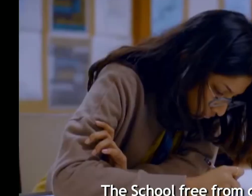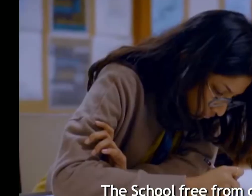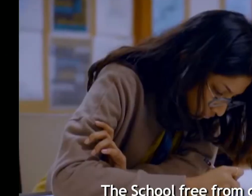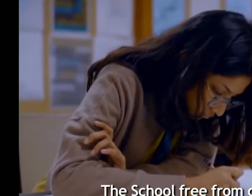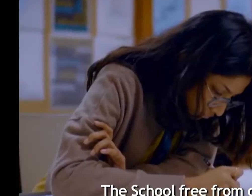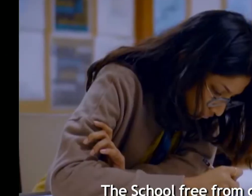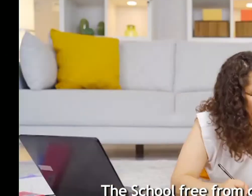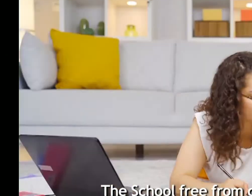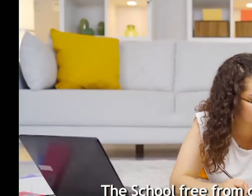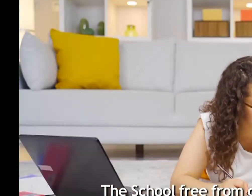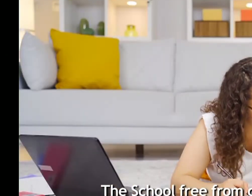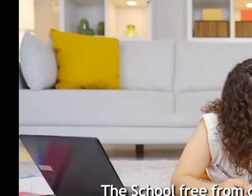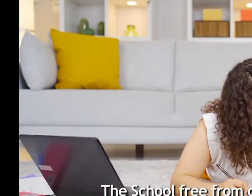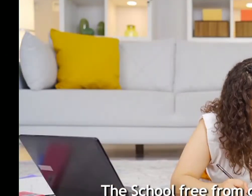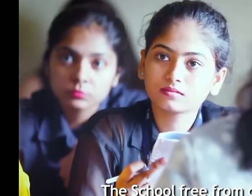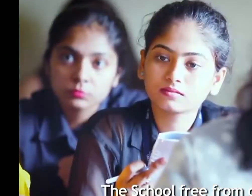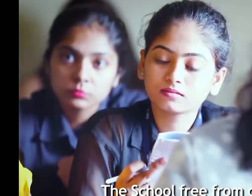विद्यालय जो मुक्त हो।